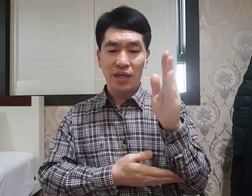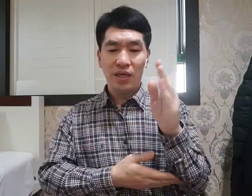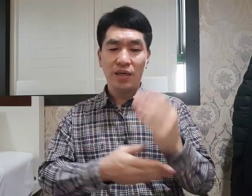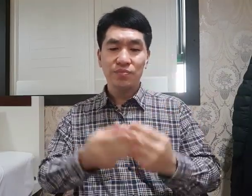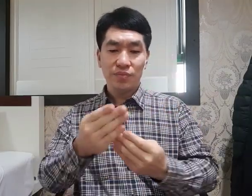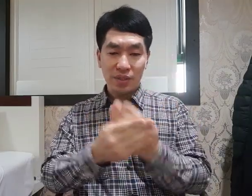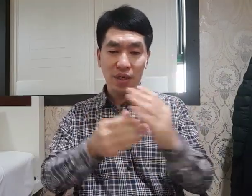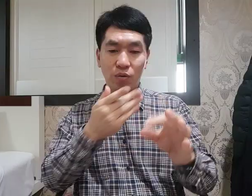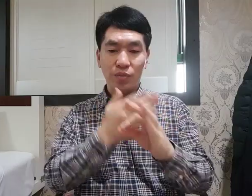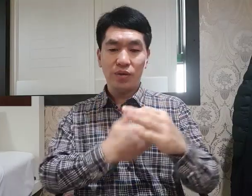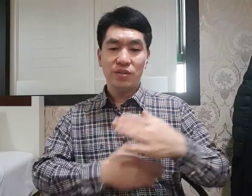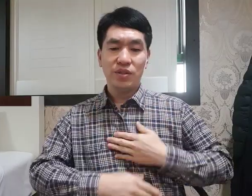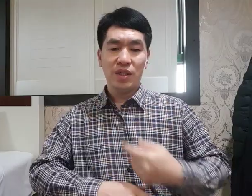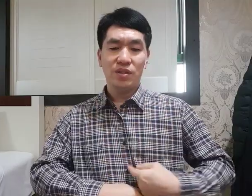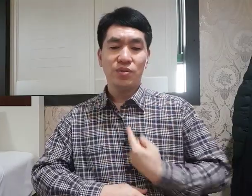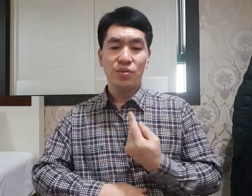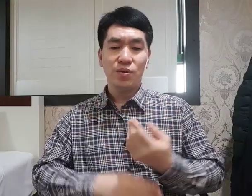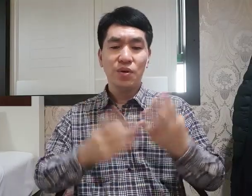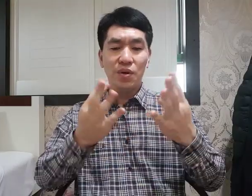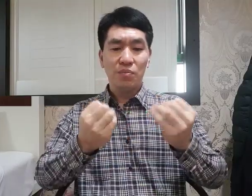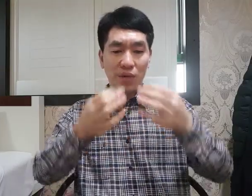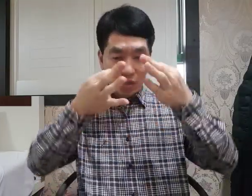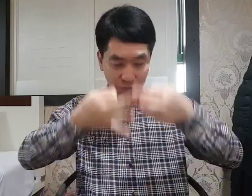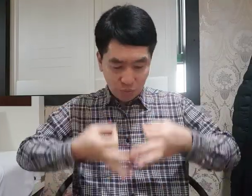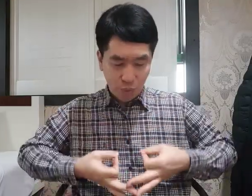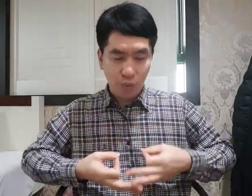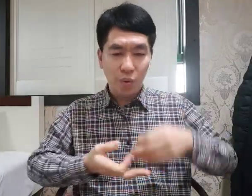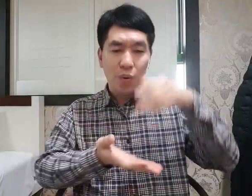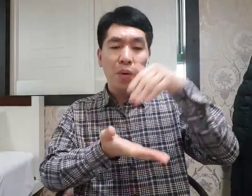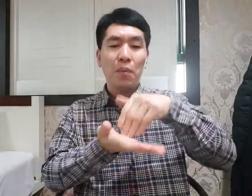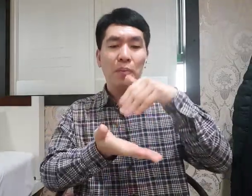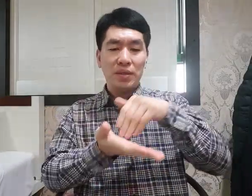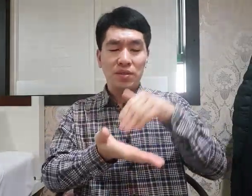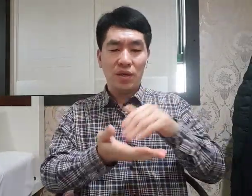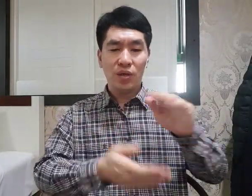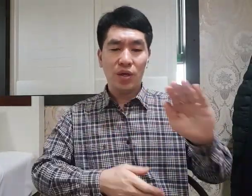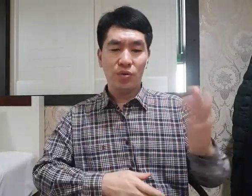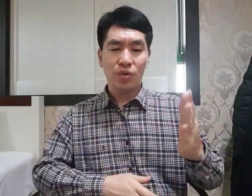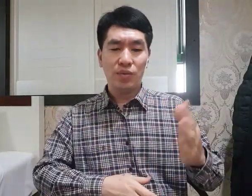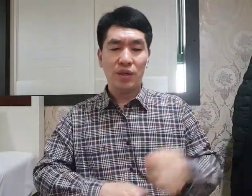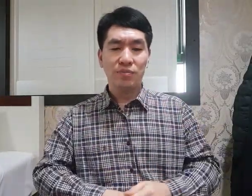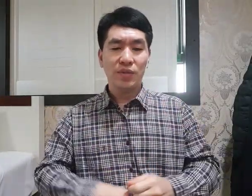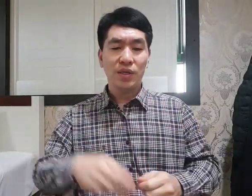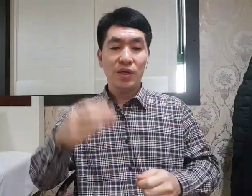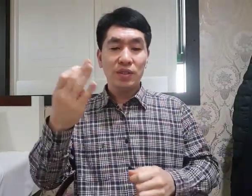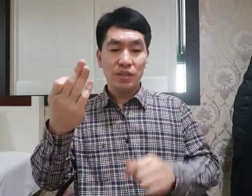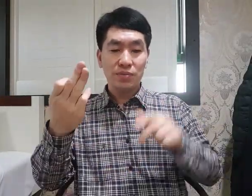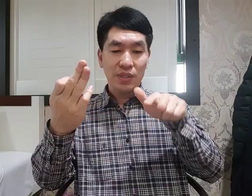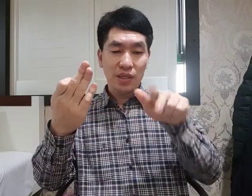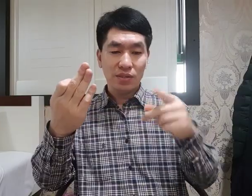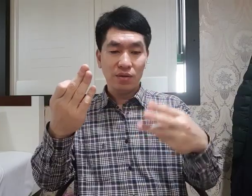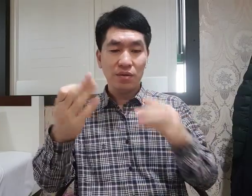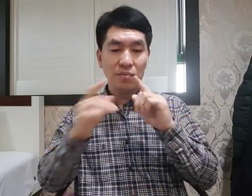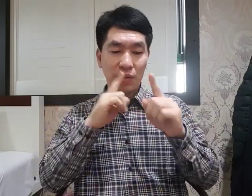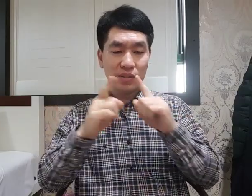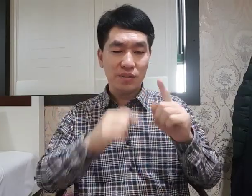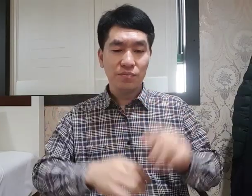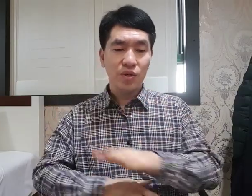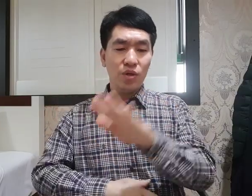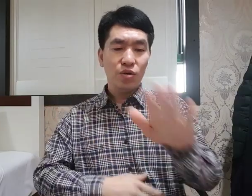이야기가 나오면 제 스스로 많이 보고 반성하게 됩니다. 14절 말씀,